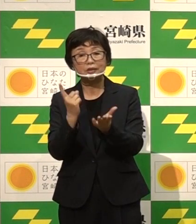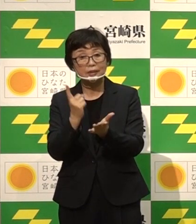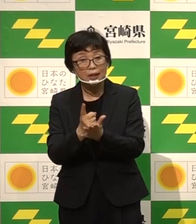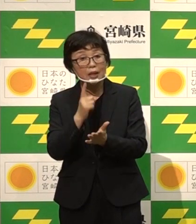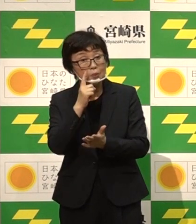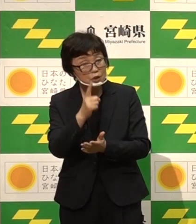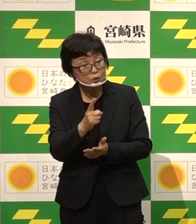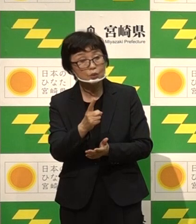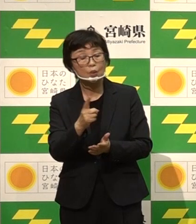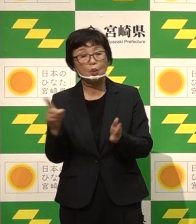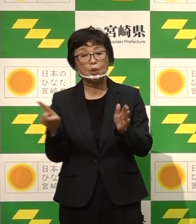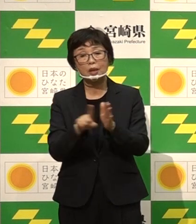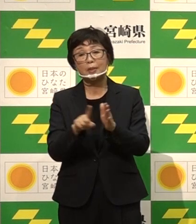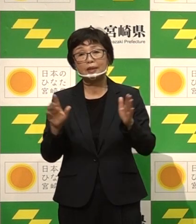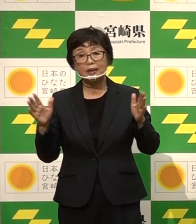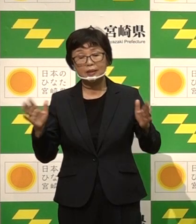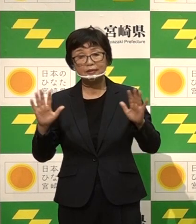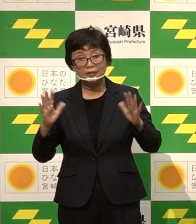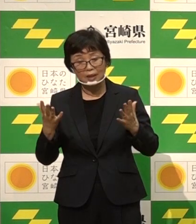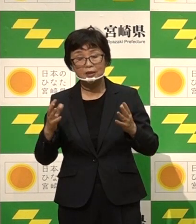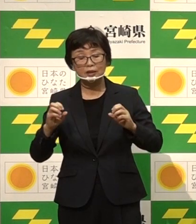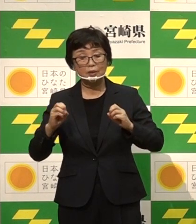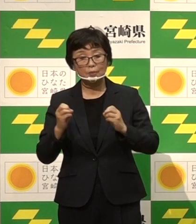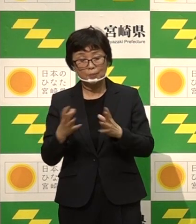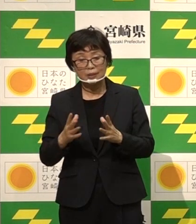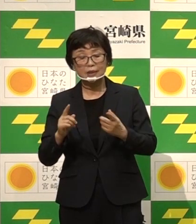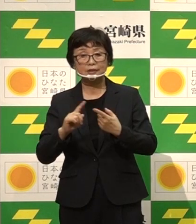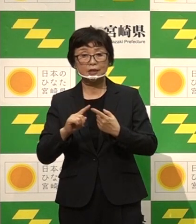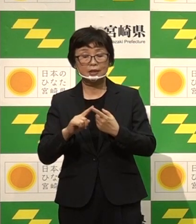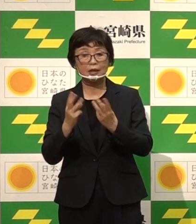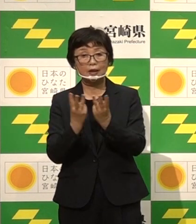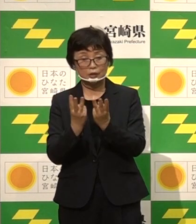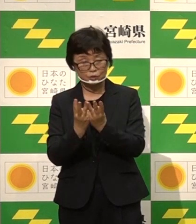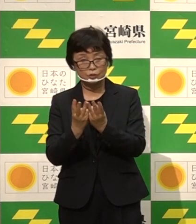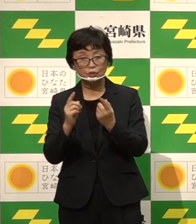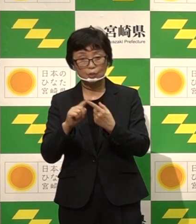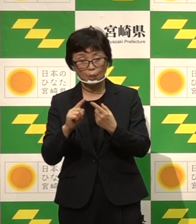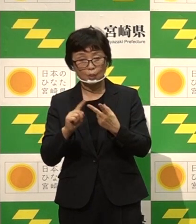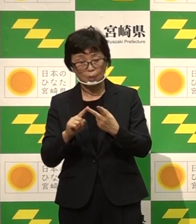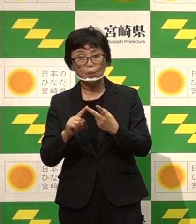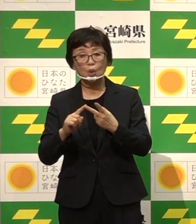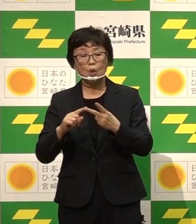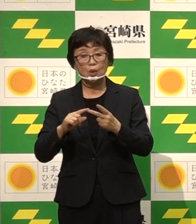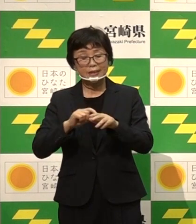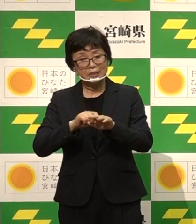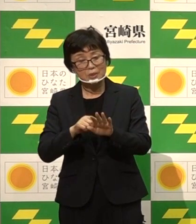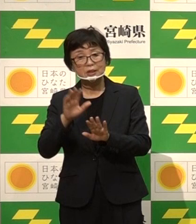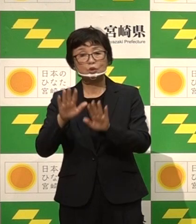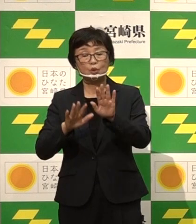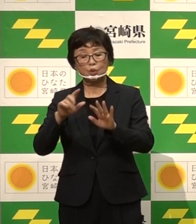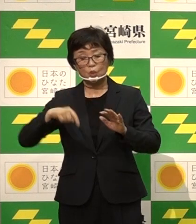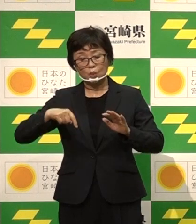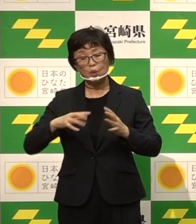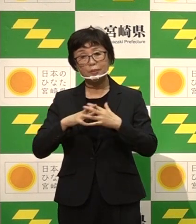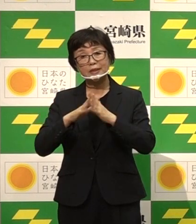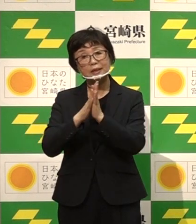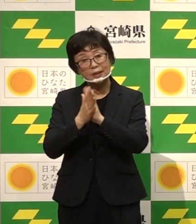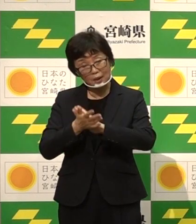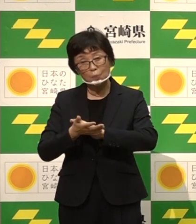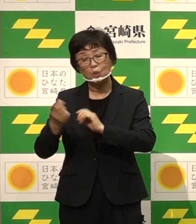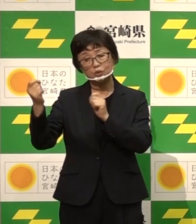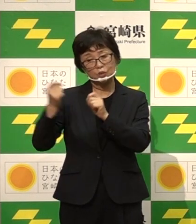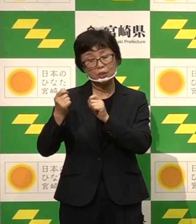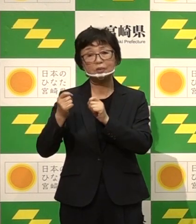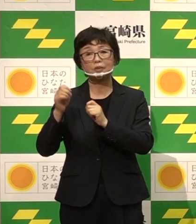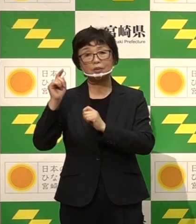ね、かつてない爆発的な、そして厳しい状況というものが、本県も直面をしているということであ